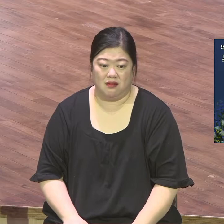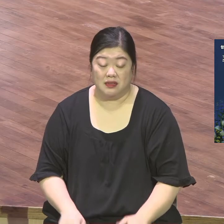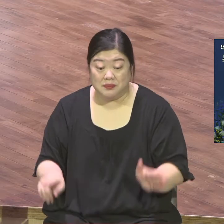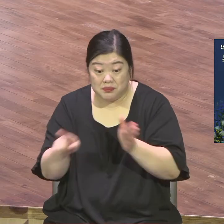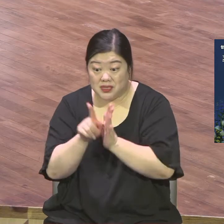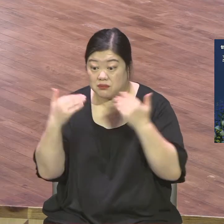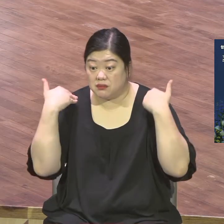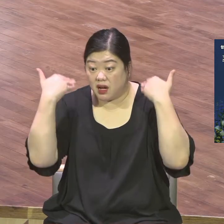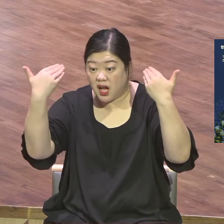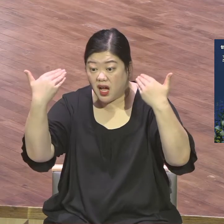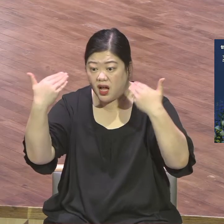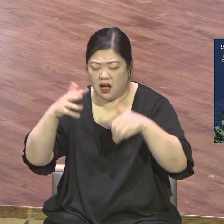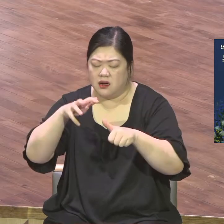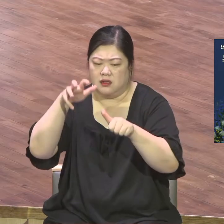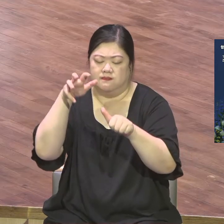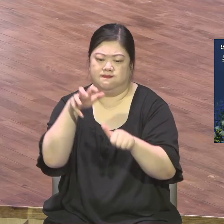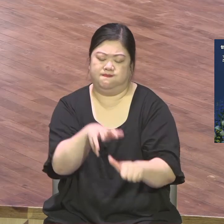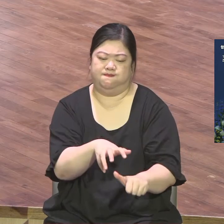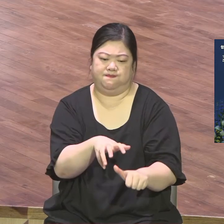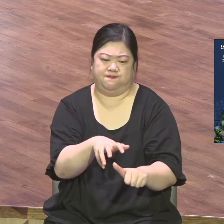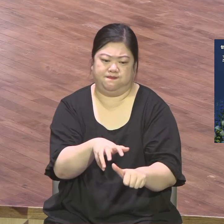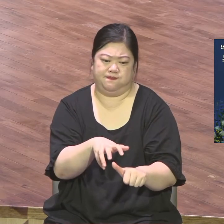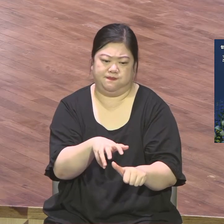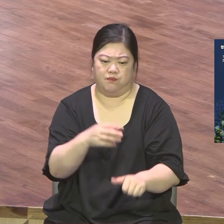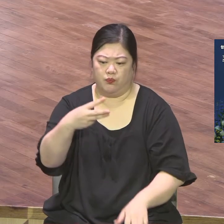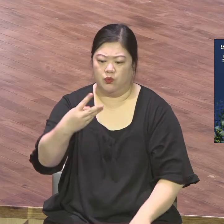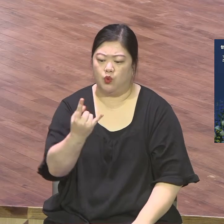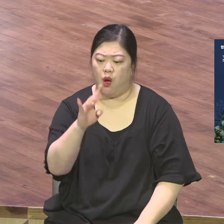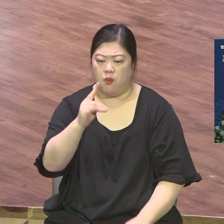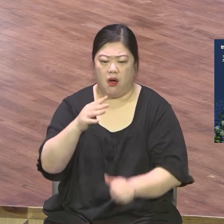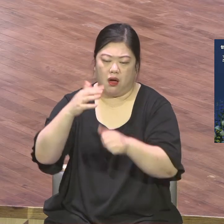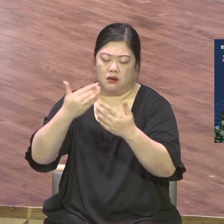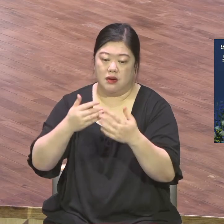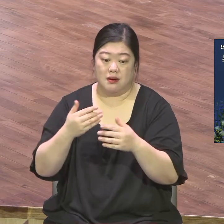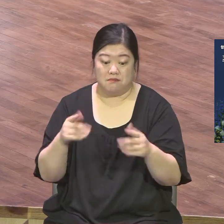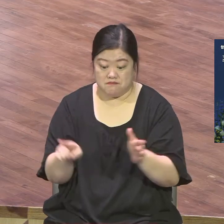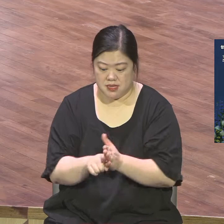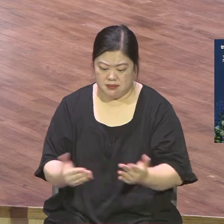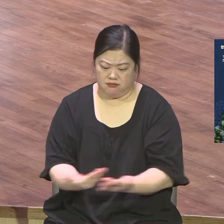태보. 태보는 뭐 볼 것도 없지요. 뭐 미래가 안 보이지요.